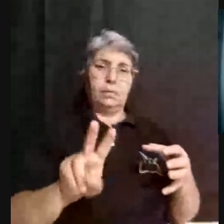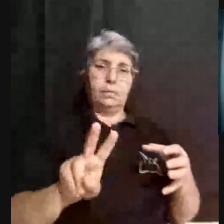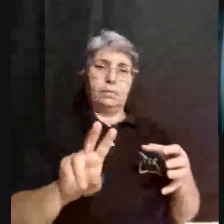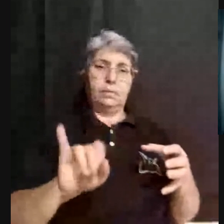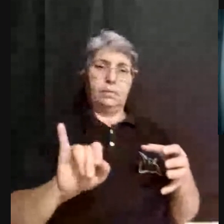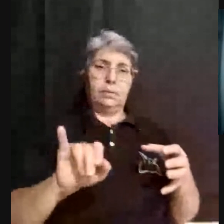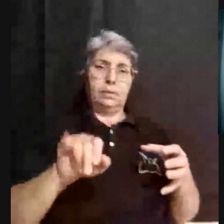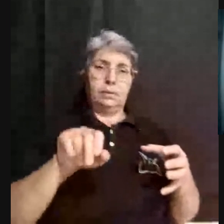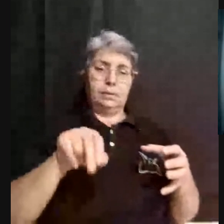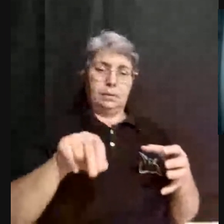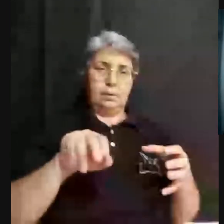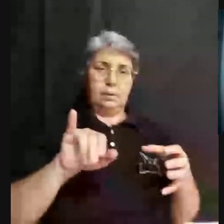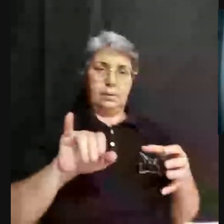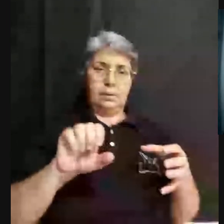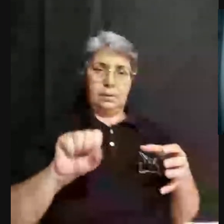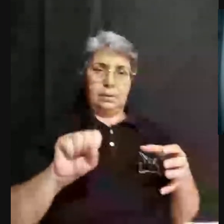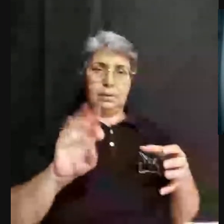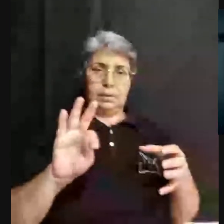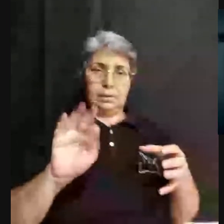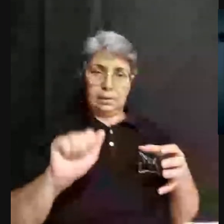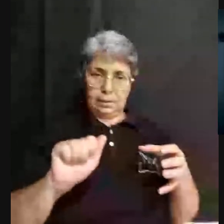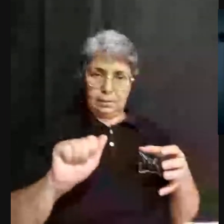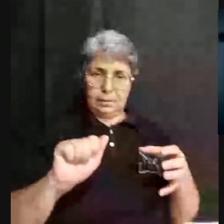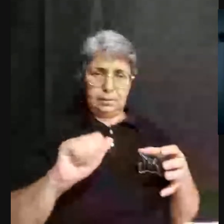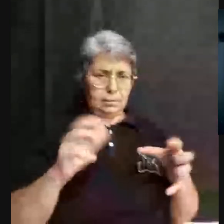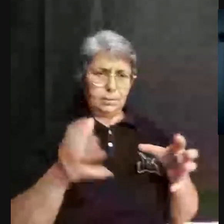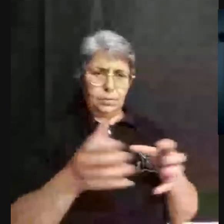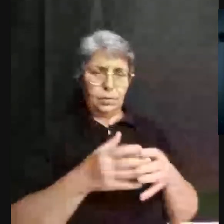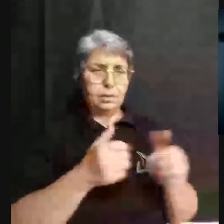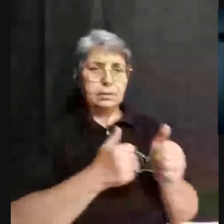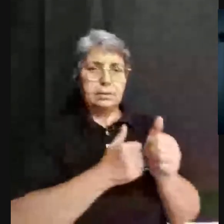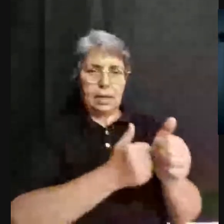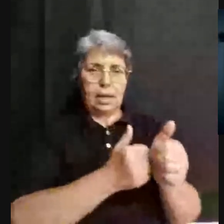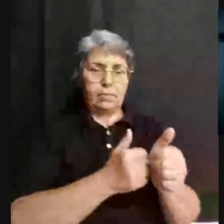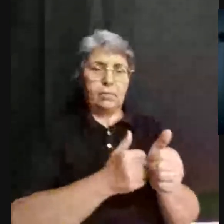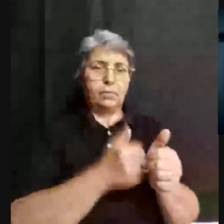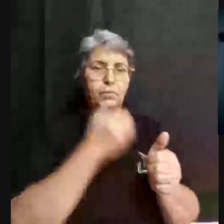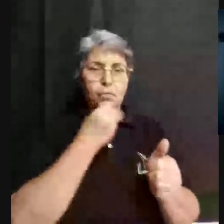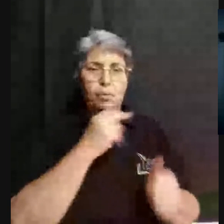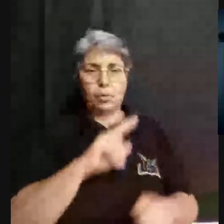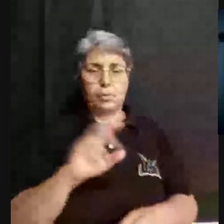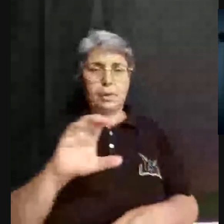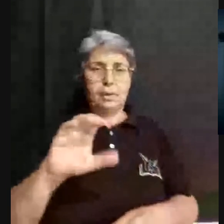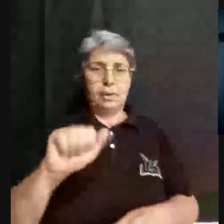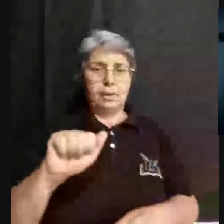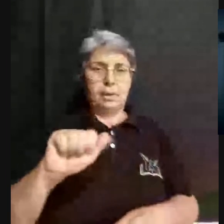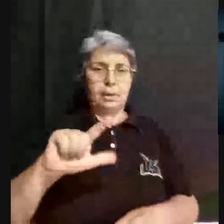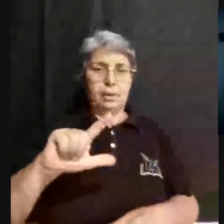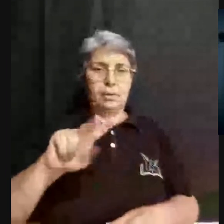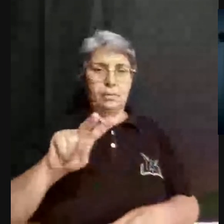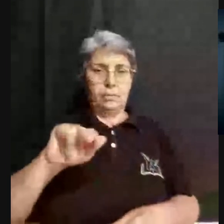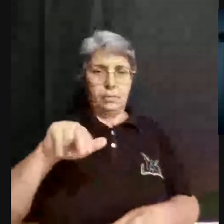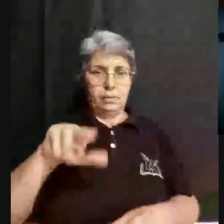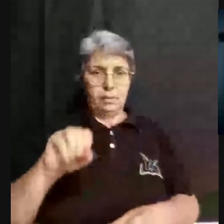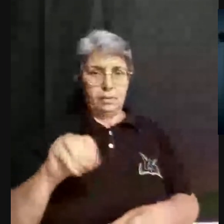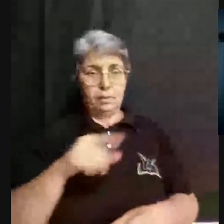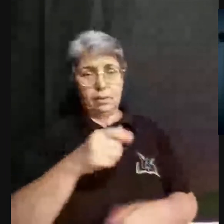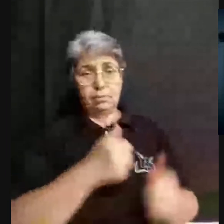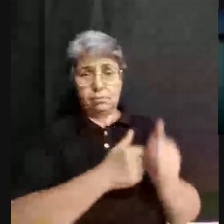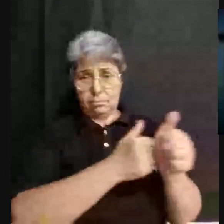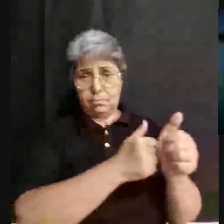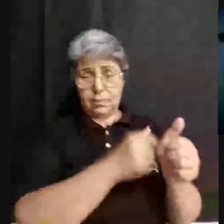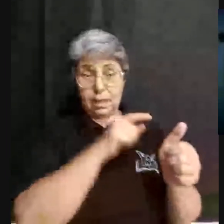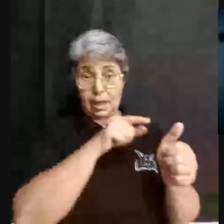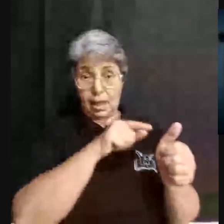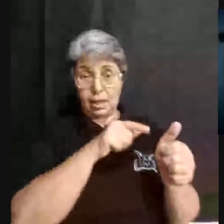do que adventista. E ele advoga por um determinismo soberano divino, segundo o qual